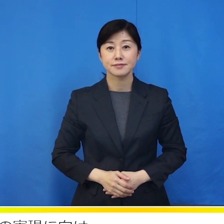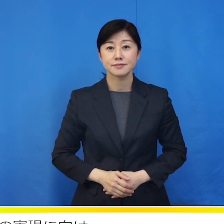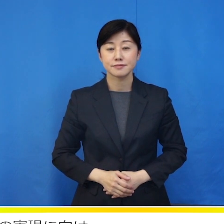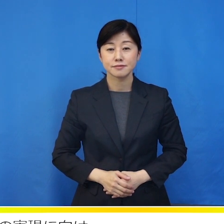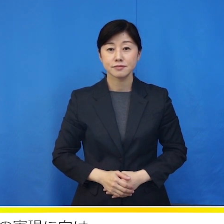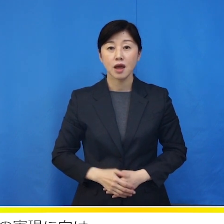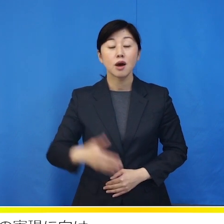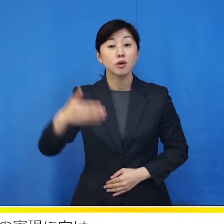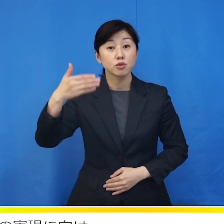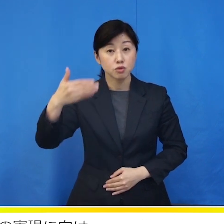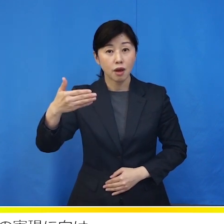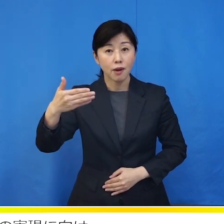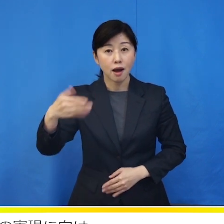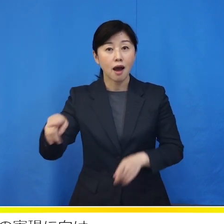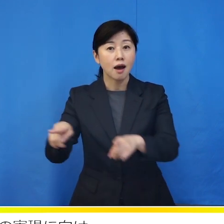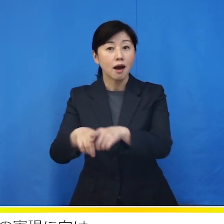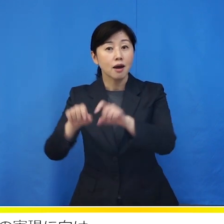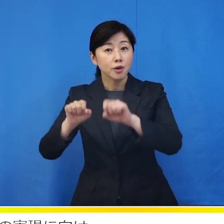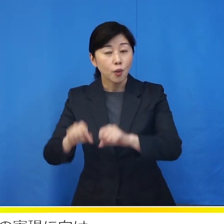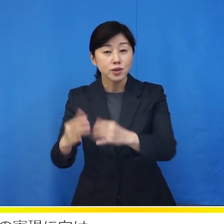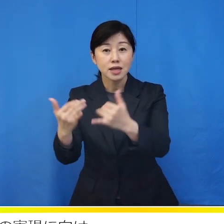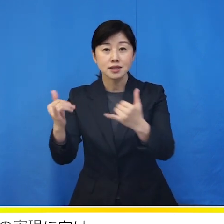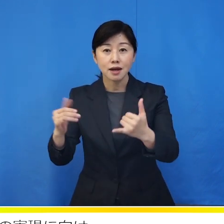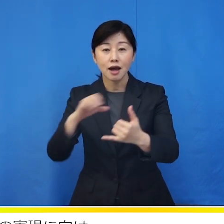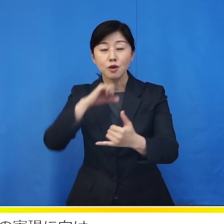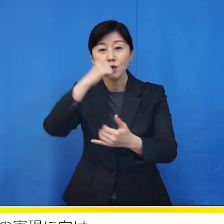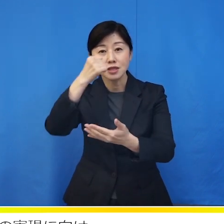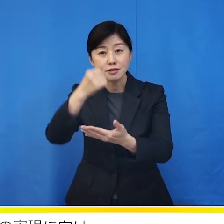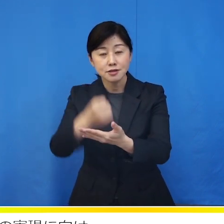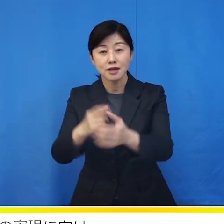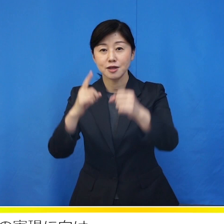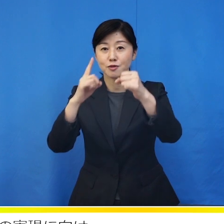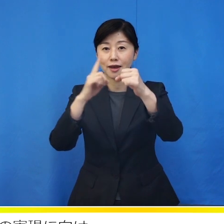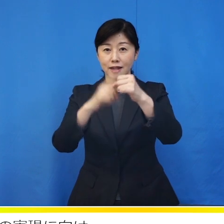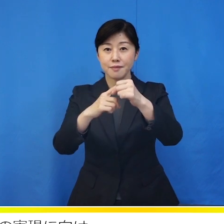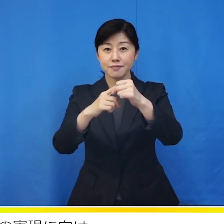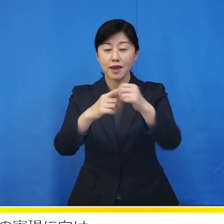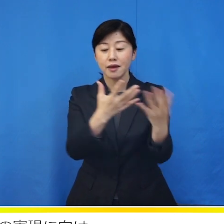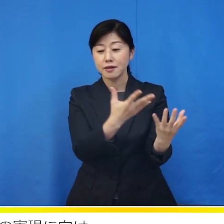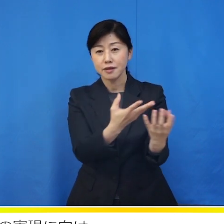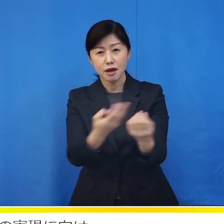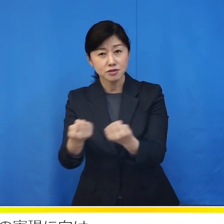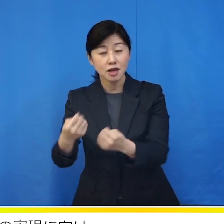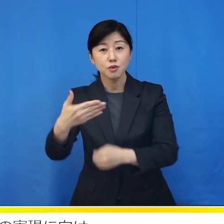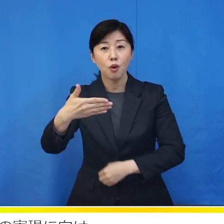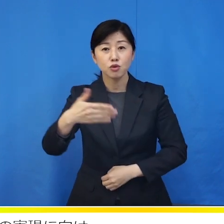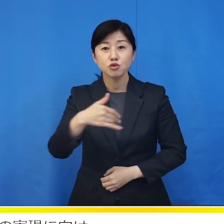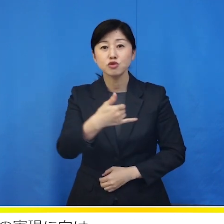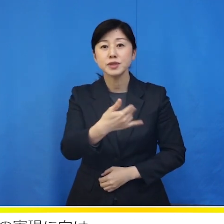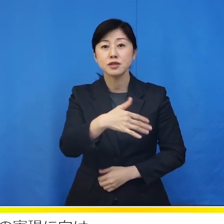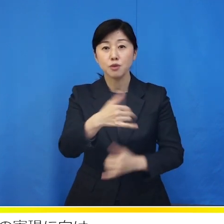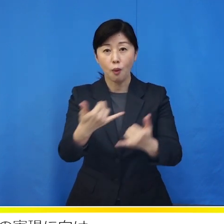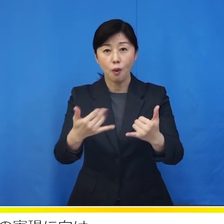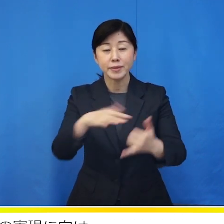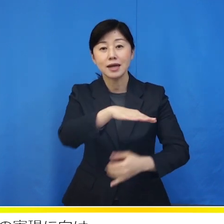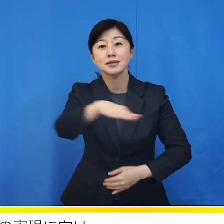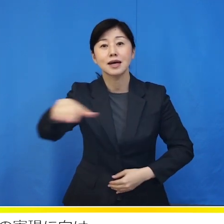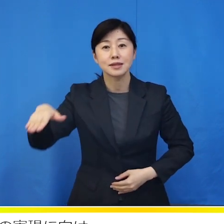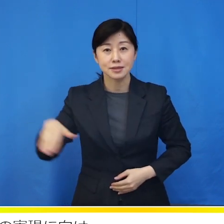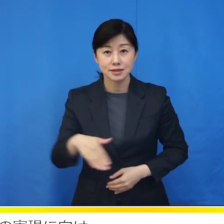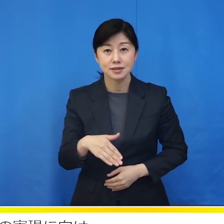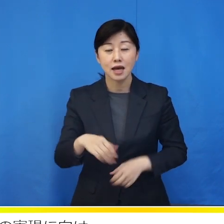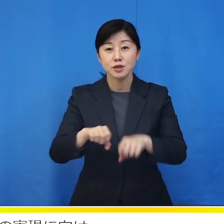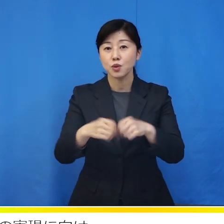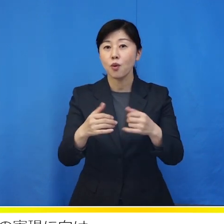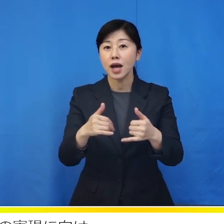くれは共生社会の実現に向けて良い多くの区民の方に障害者スポーツに触れる機会の